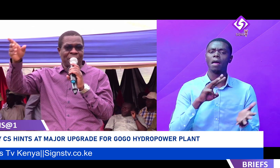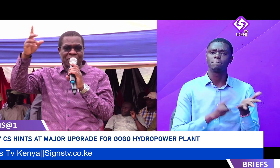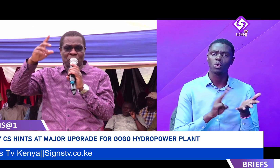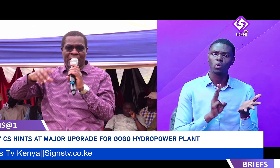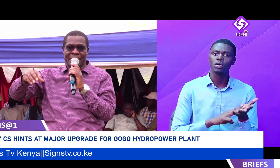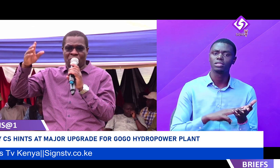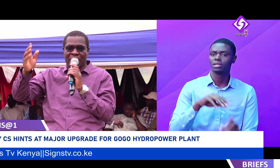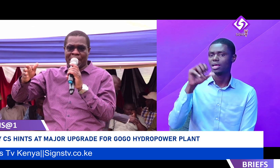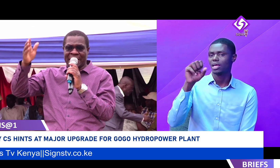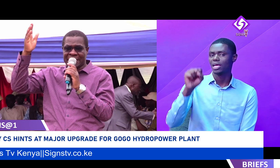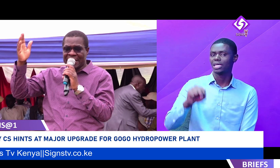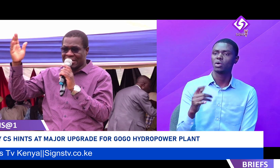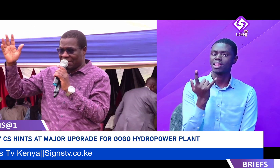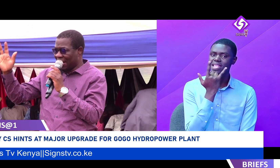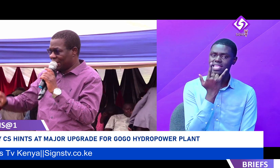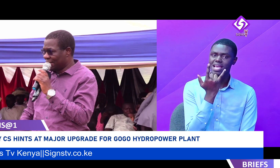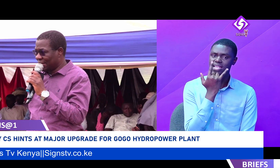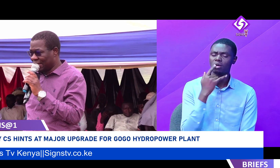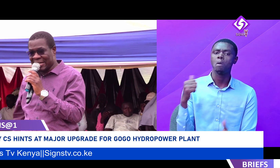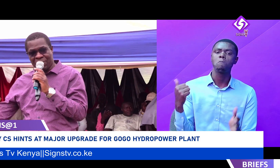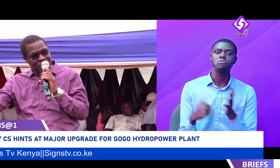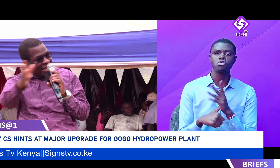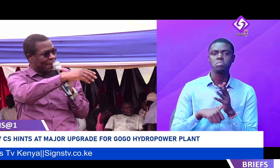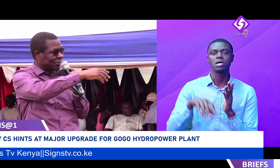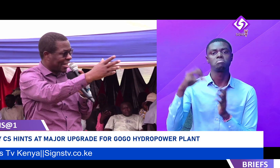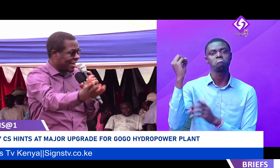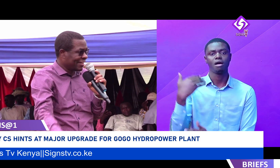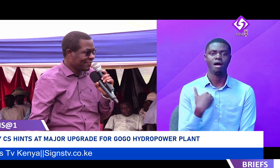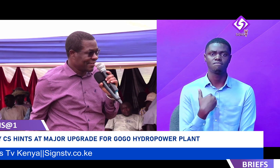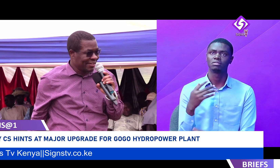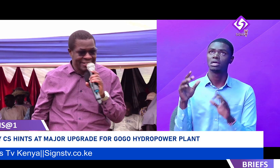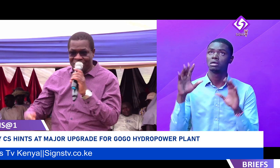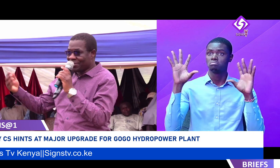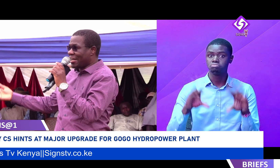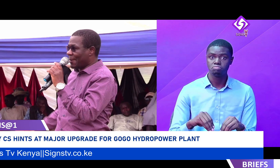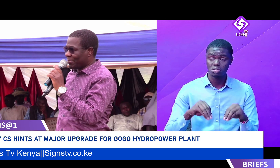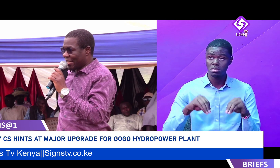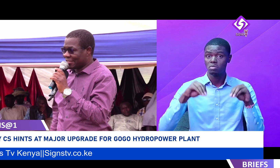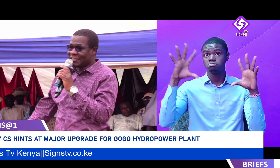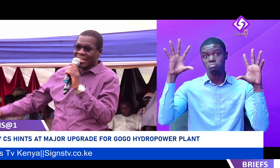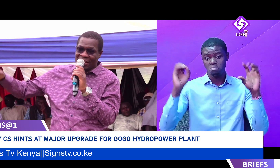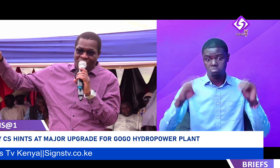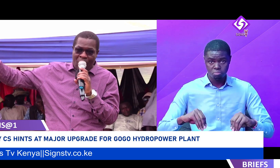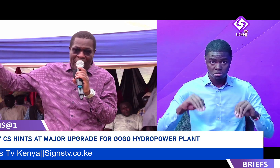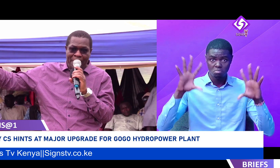kwa jumla imekuwa ikipata shida ya stima. Inakuja inapotea. Inakuja inapotea. Sasa hii Gogo power